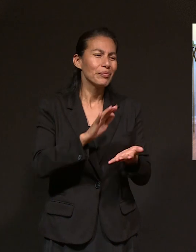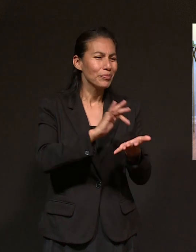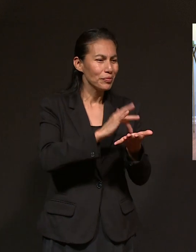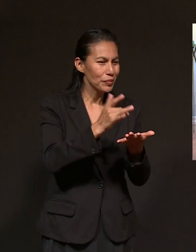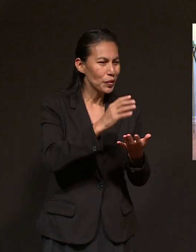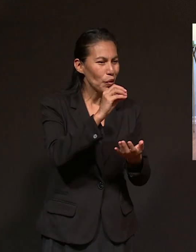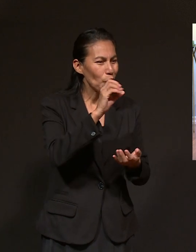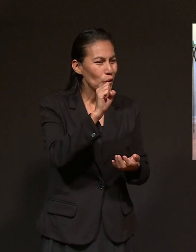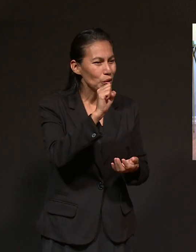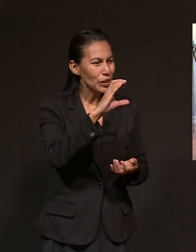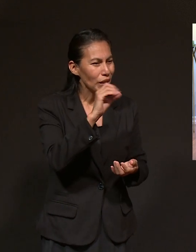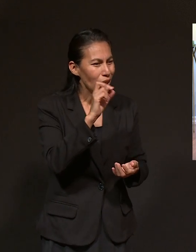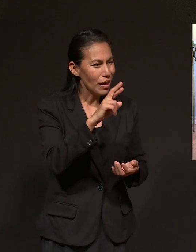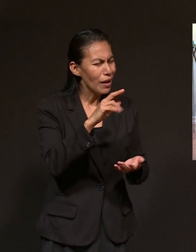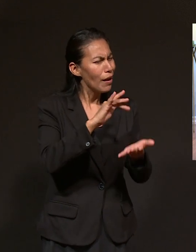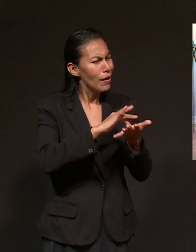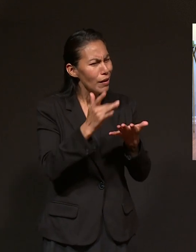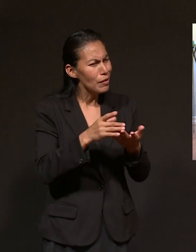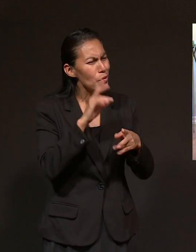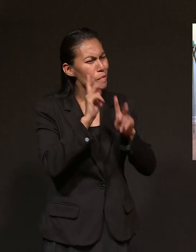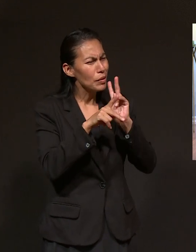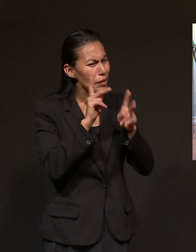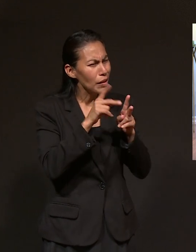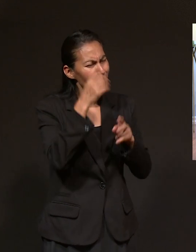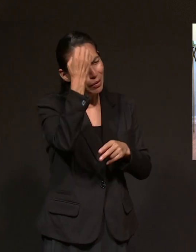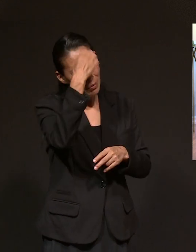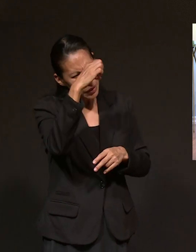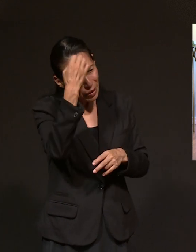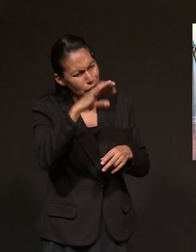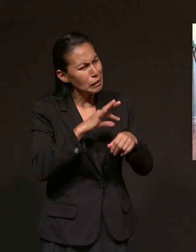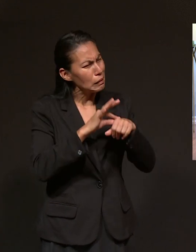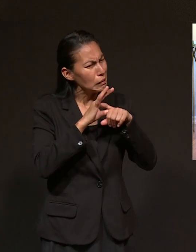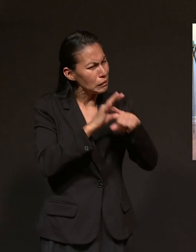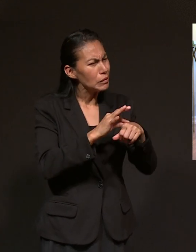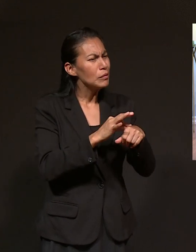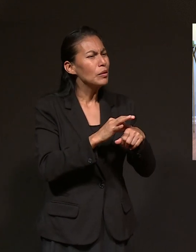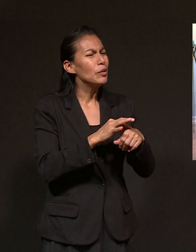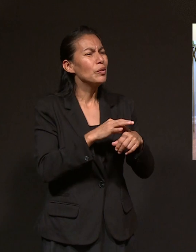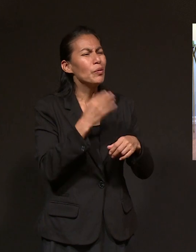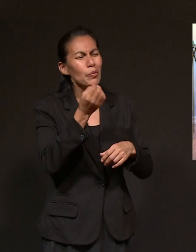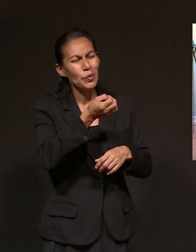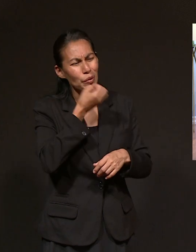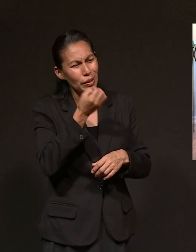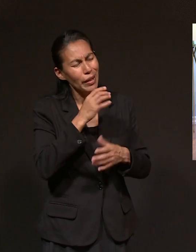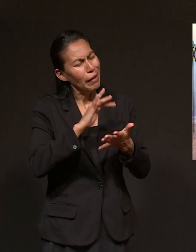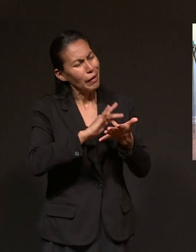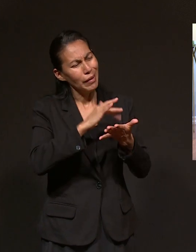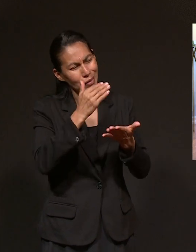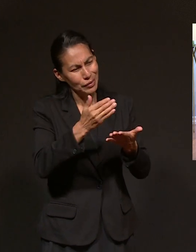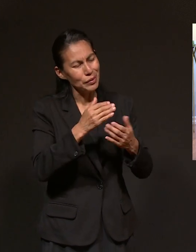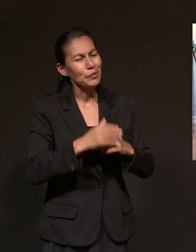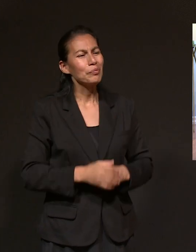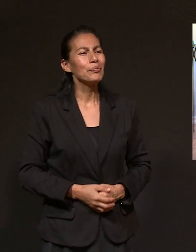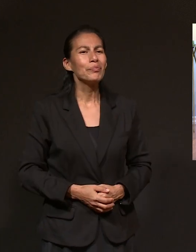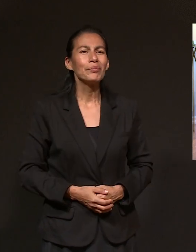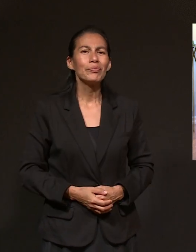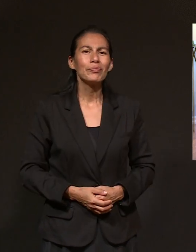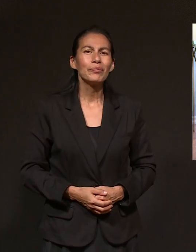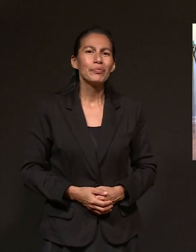Gracias Oscar Por estar con nosotros Por orar Por compartir Tus experiencias Con Dios